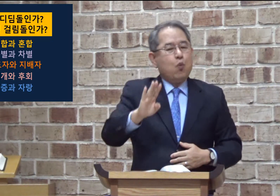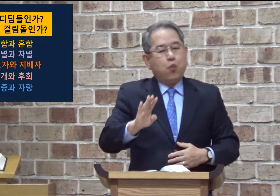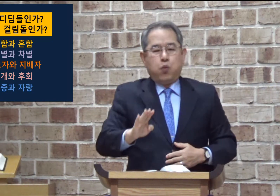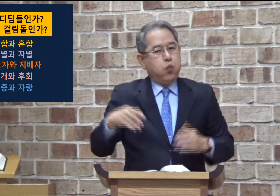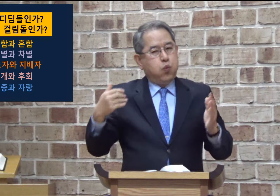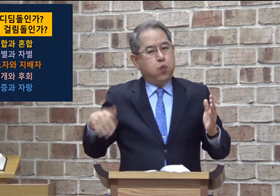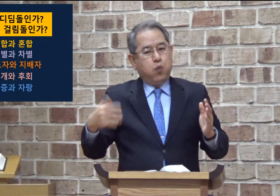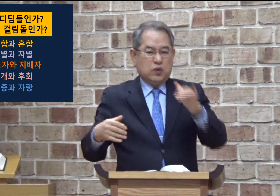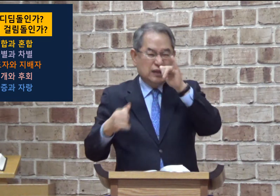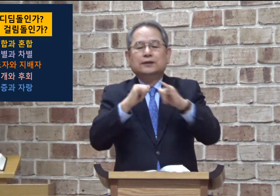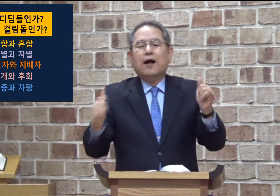명령을 합니다.